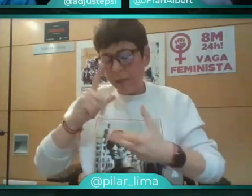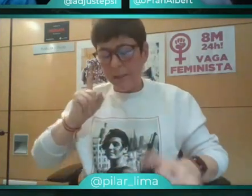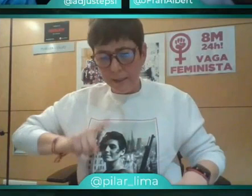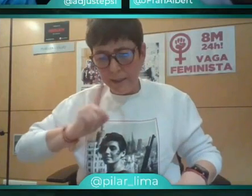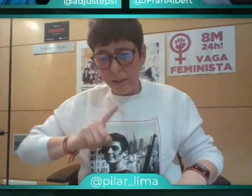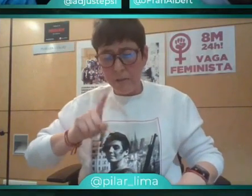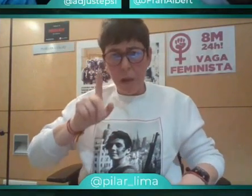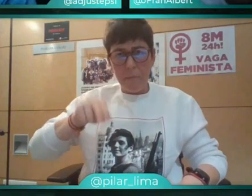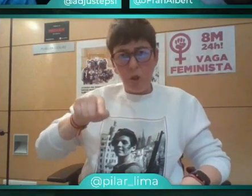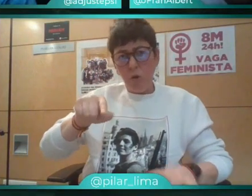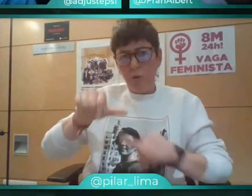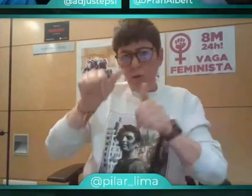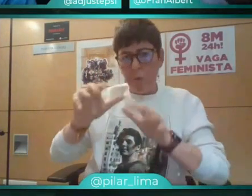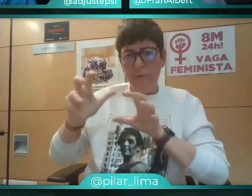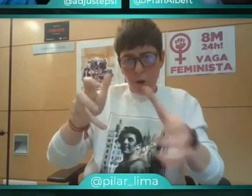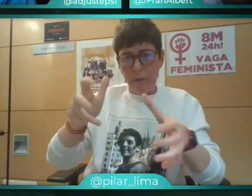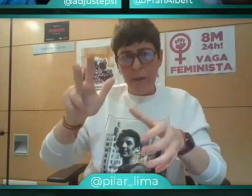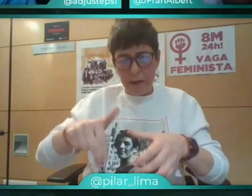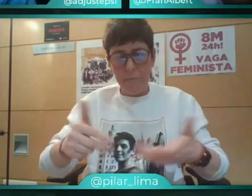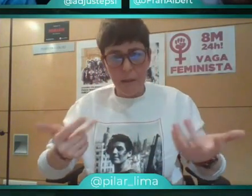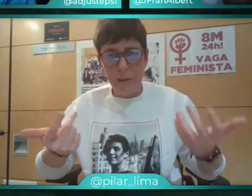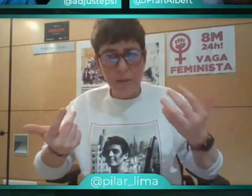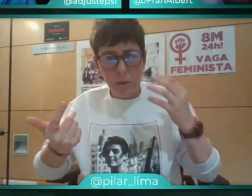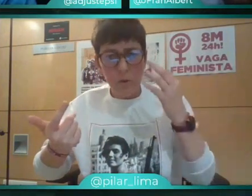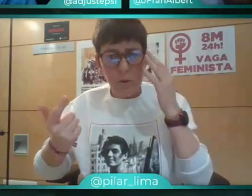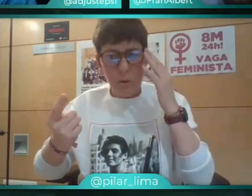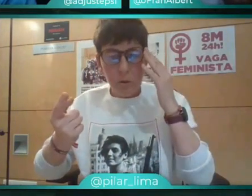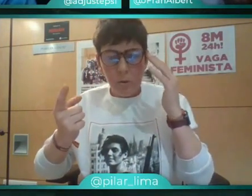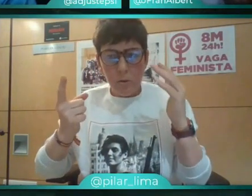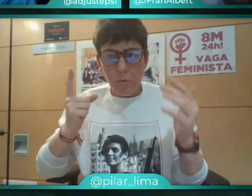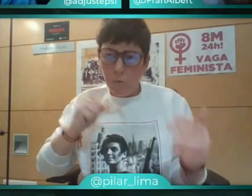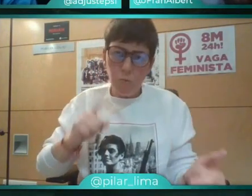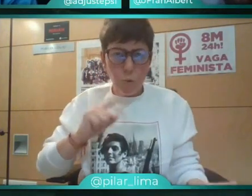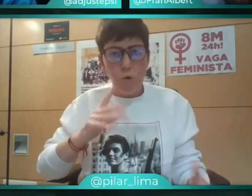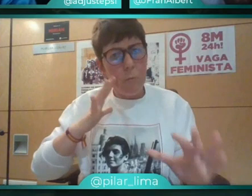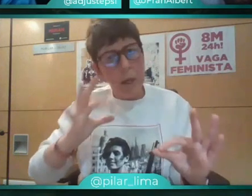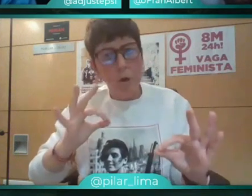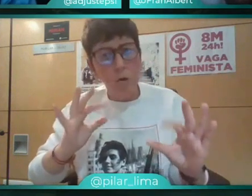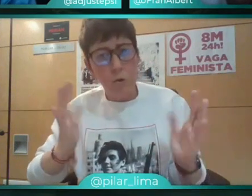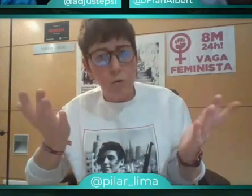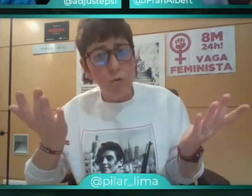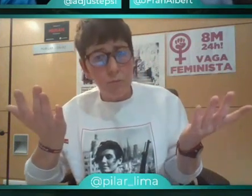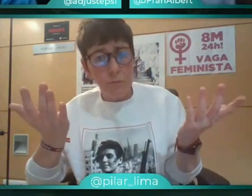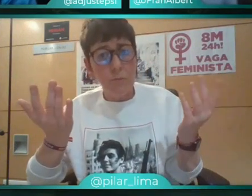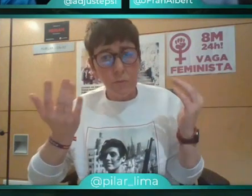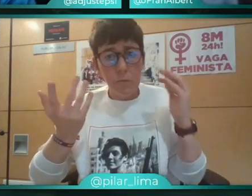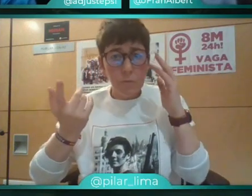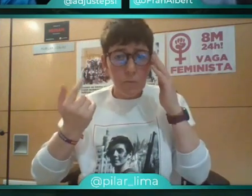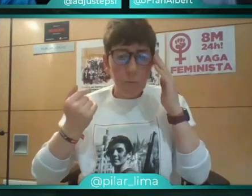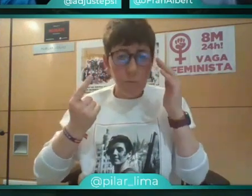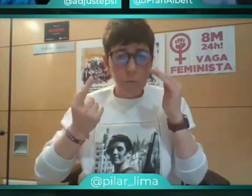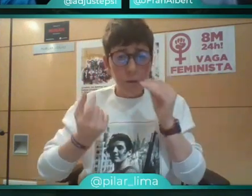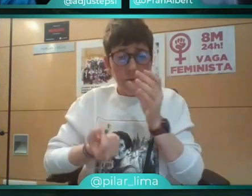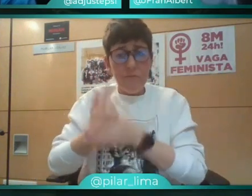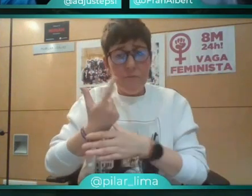fake news esto también claro es una parte Es una forma de violencia los